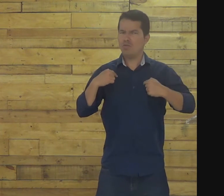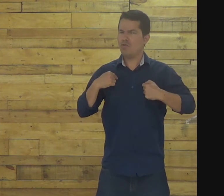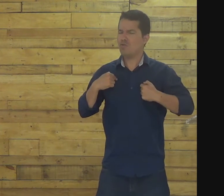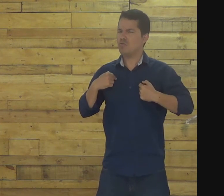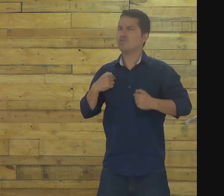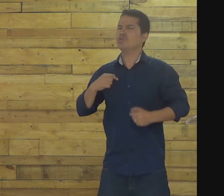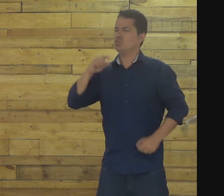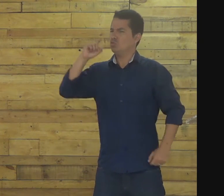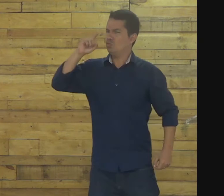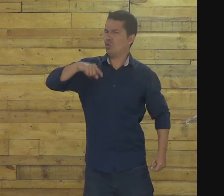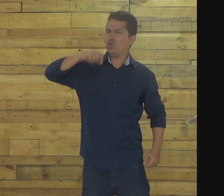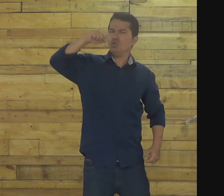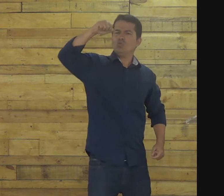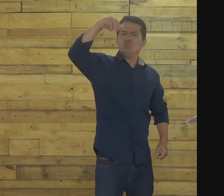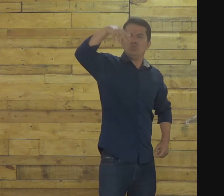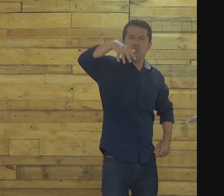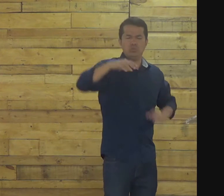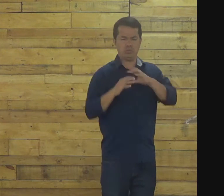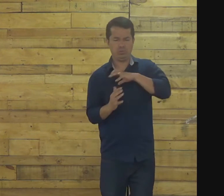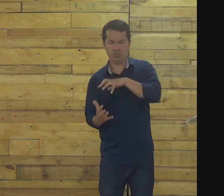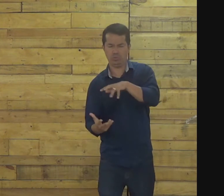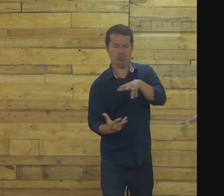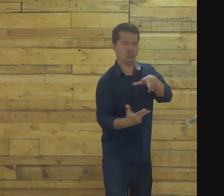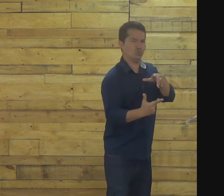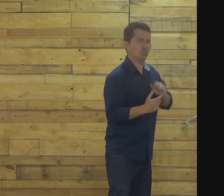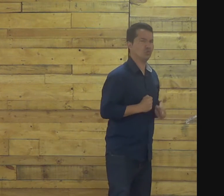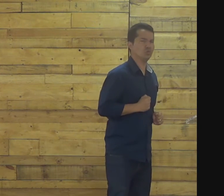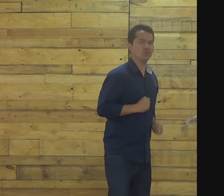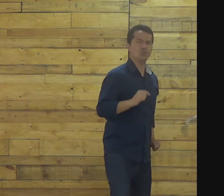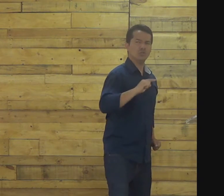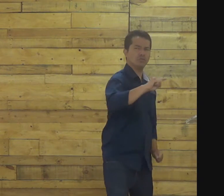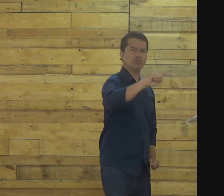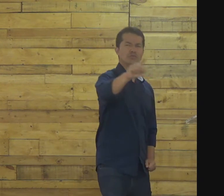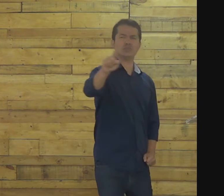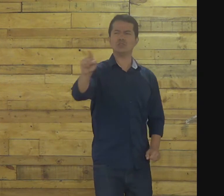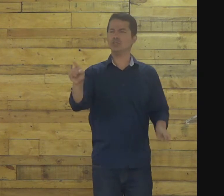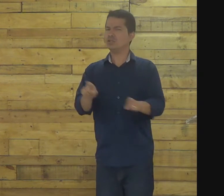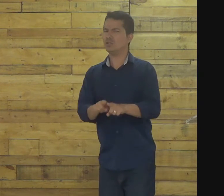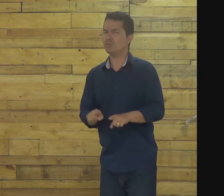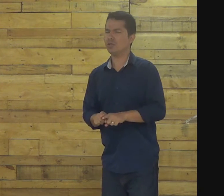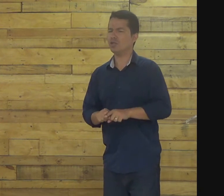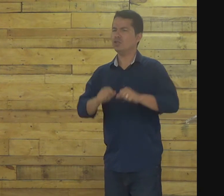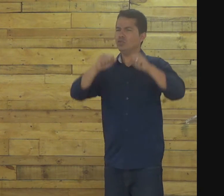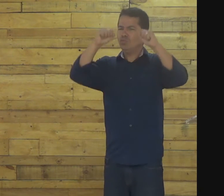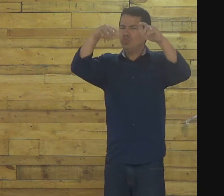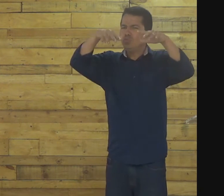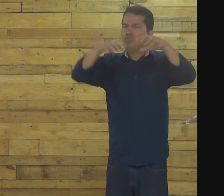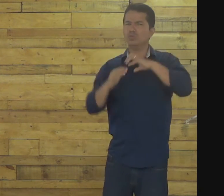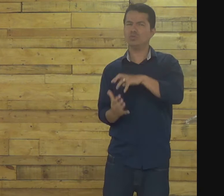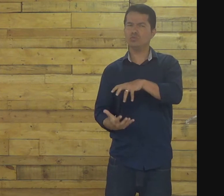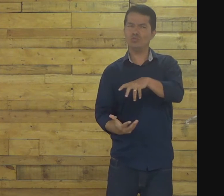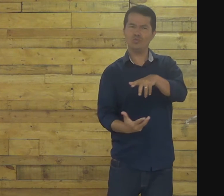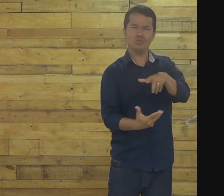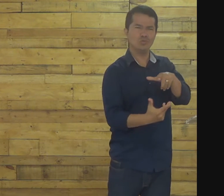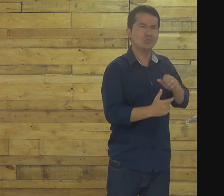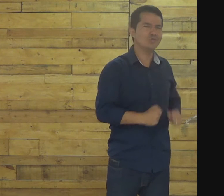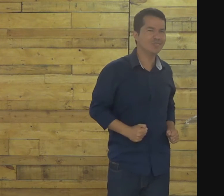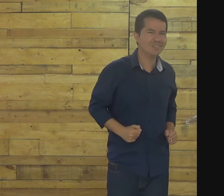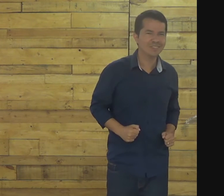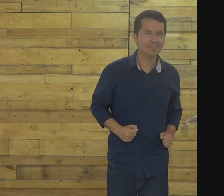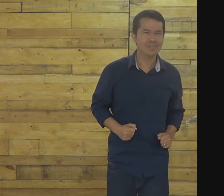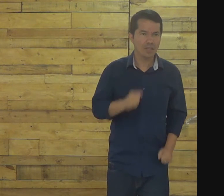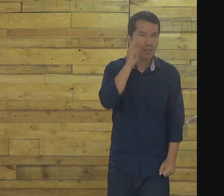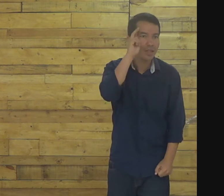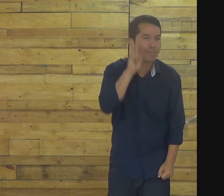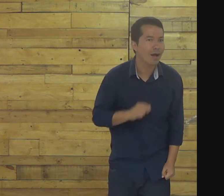E por isso que Jesus fala: Eu sou a luz do mundo, e vocês também devem ser a luz do